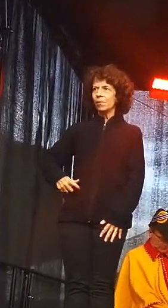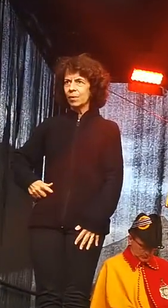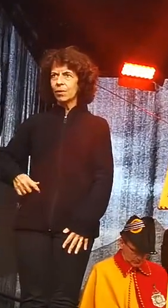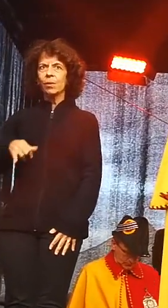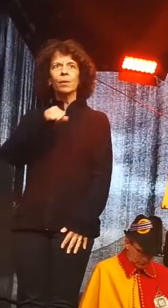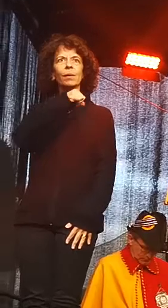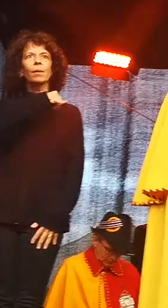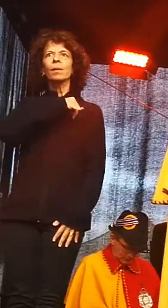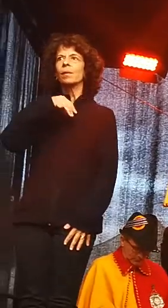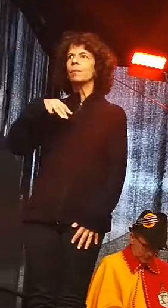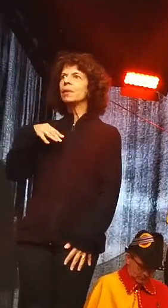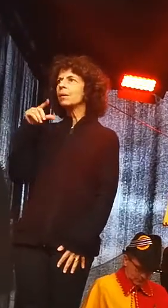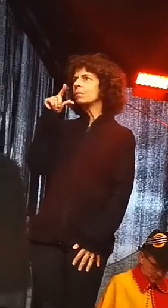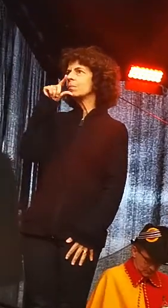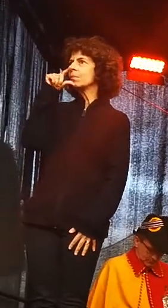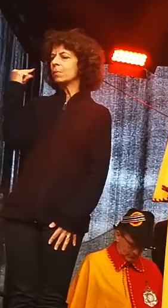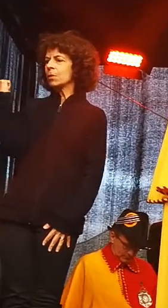mesdames et messieurs,